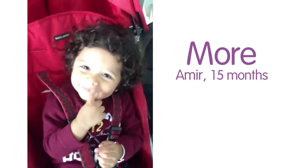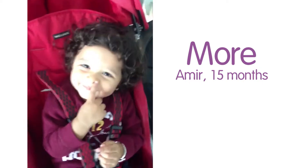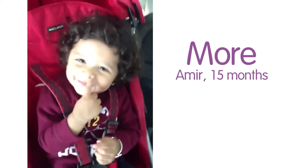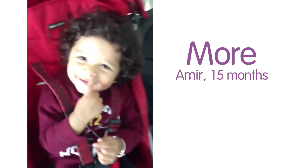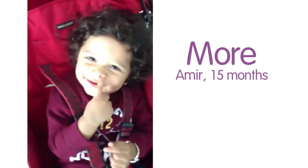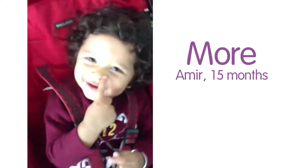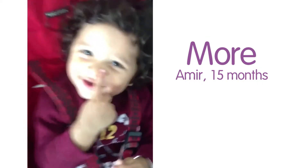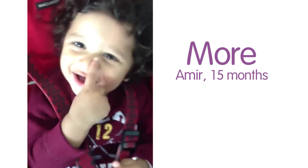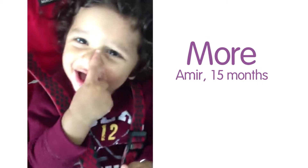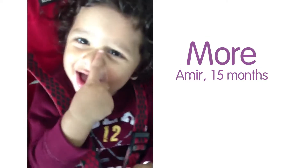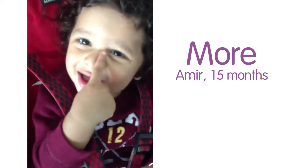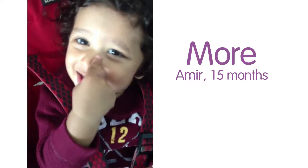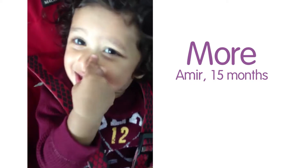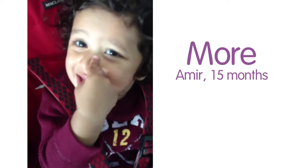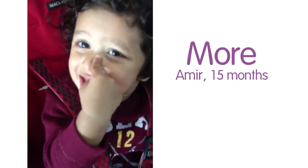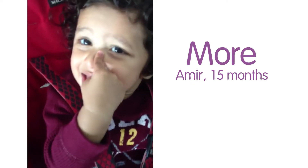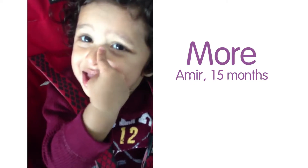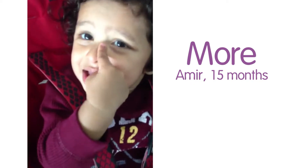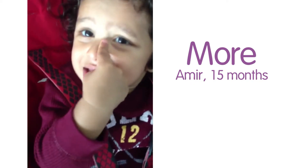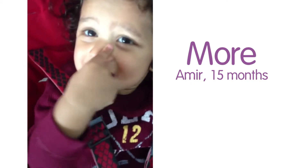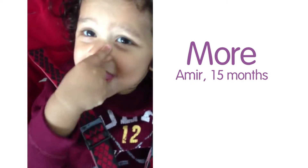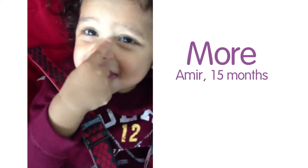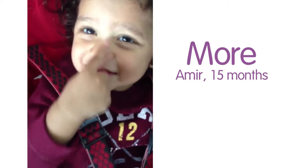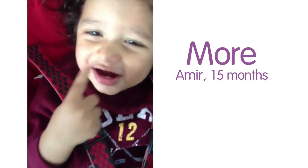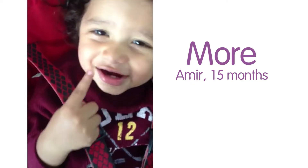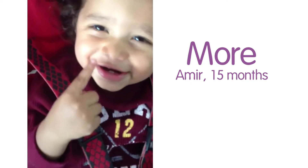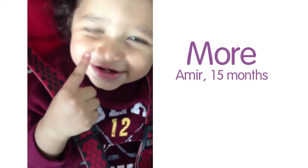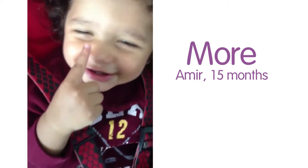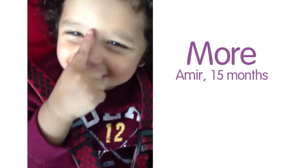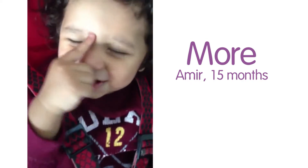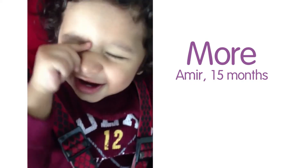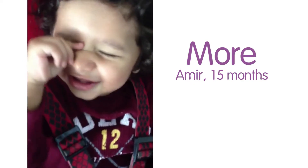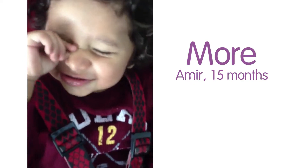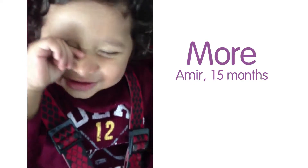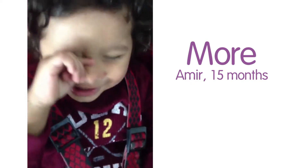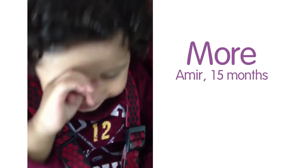أنا مين؟ مين حبيبي؟ أنت مين؟